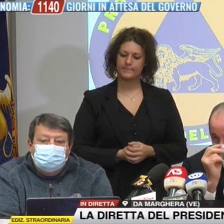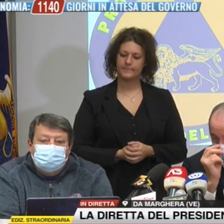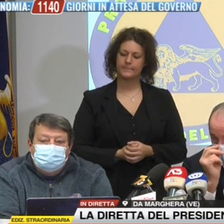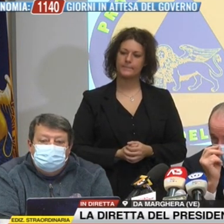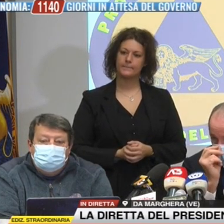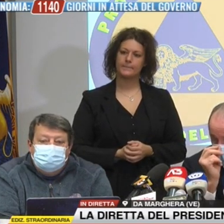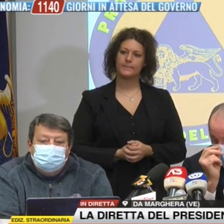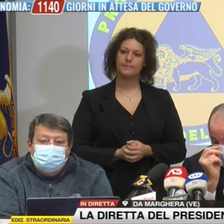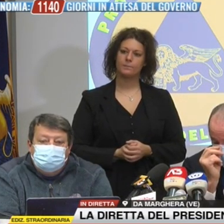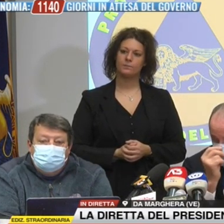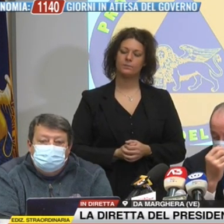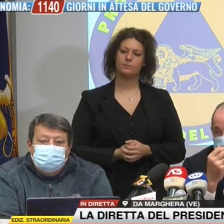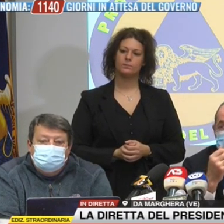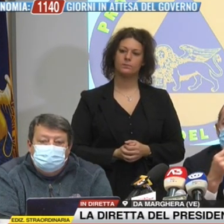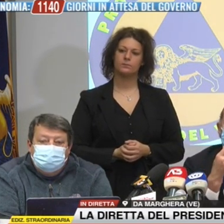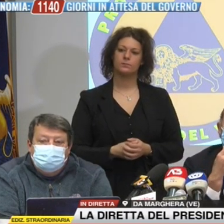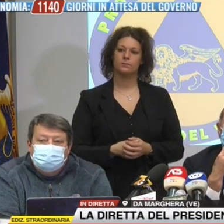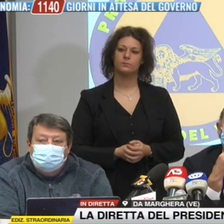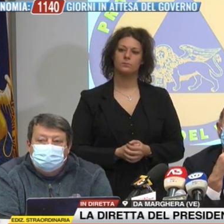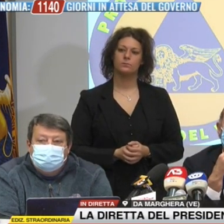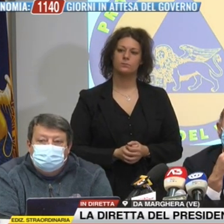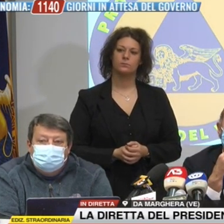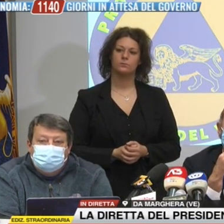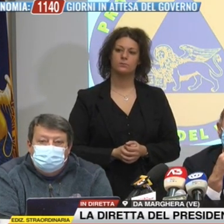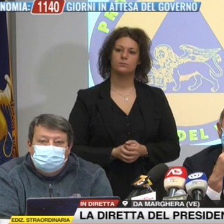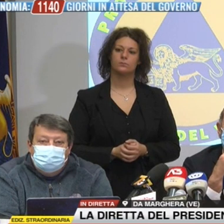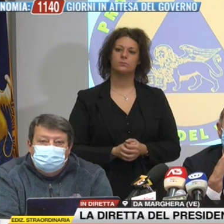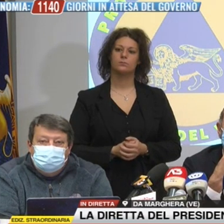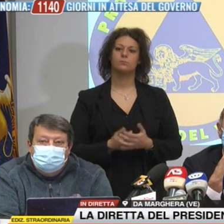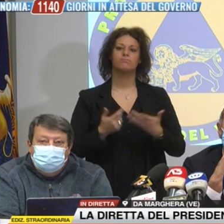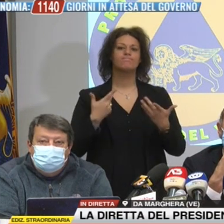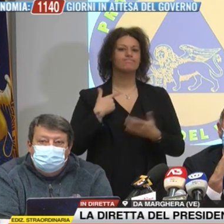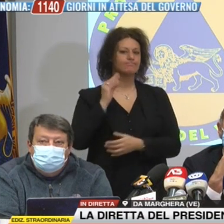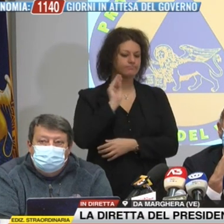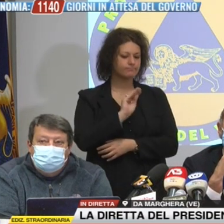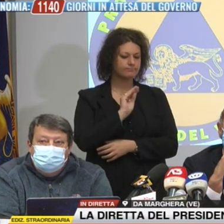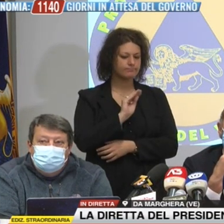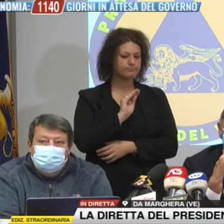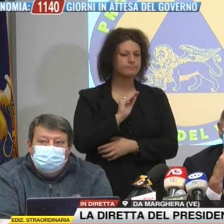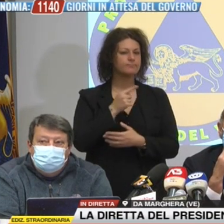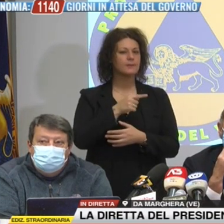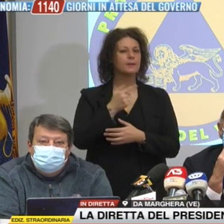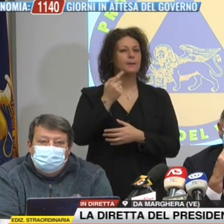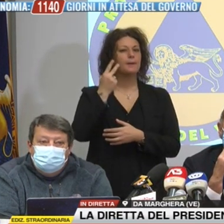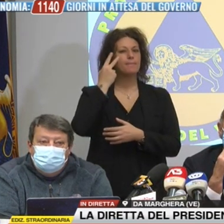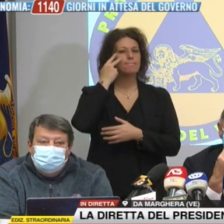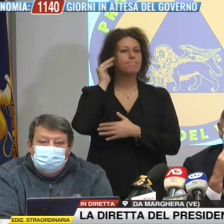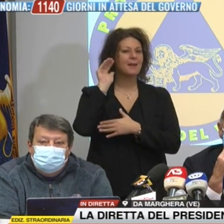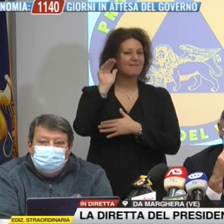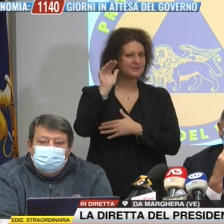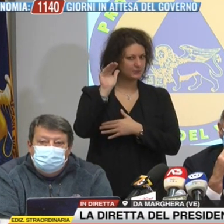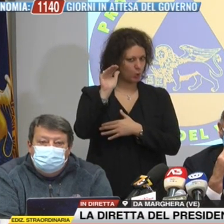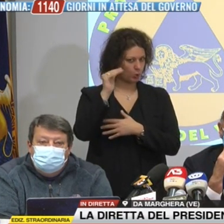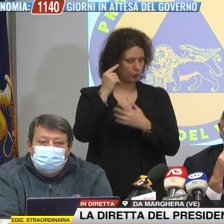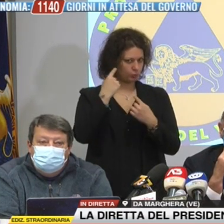all'inizio, che io trovo insomma molto, molto amare, sta andando peggio delle previsioni rispetto